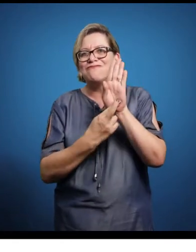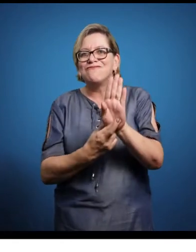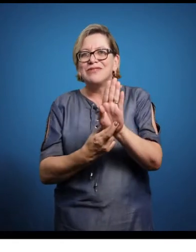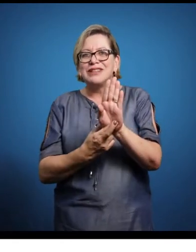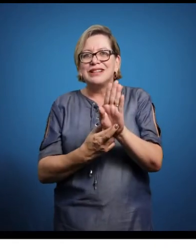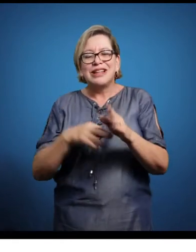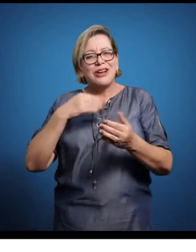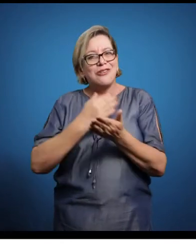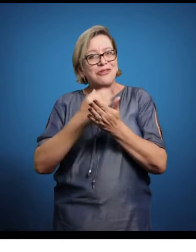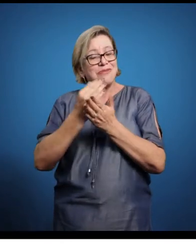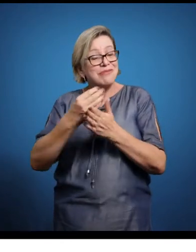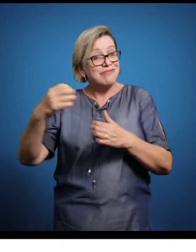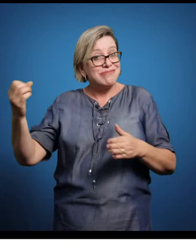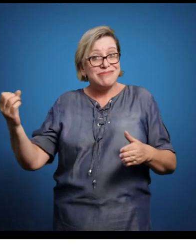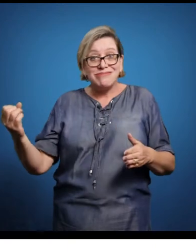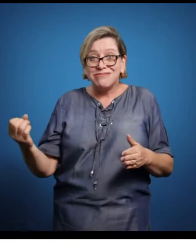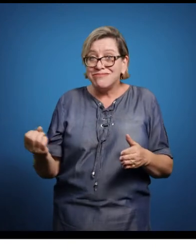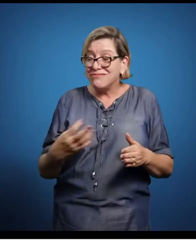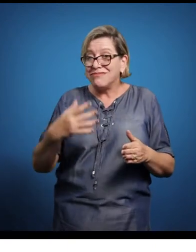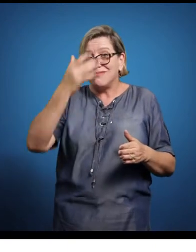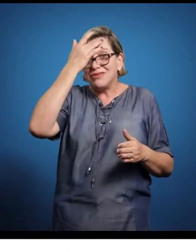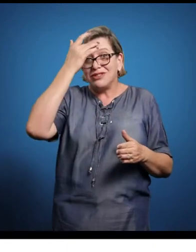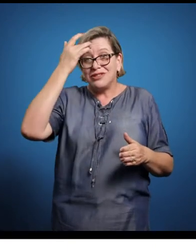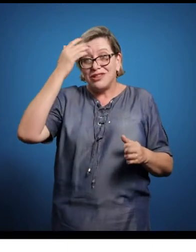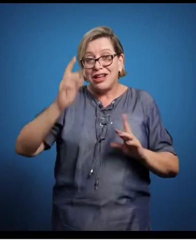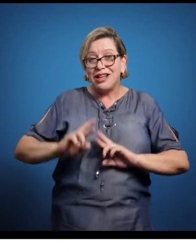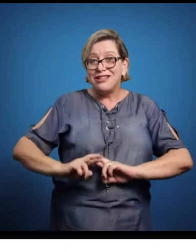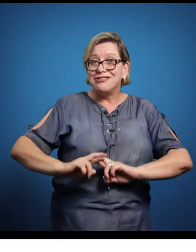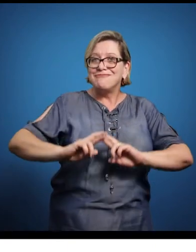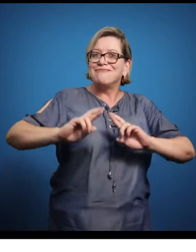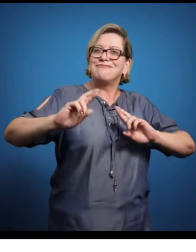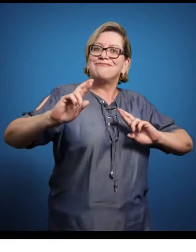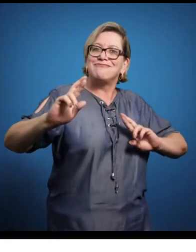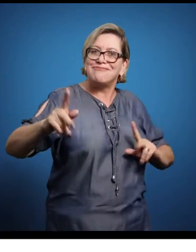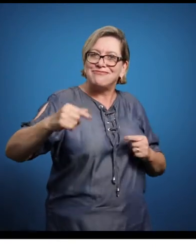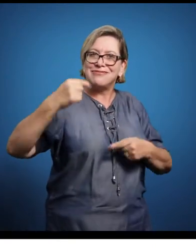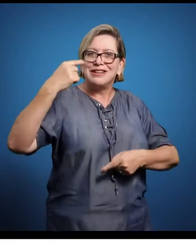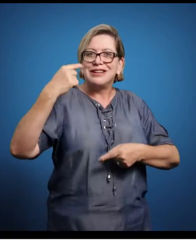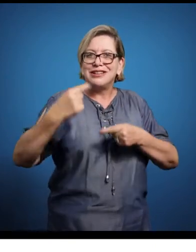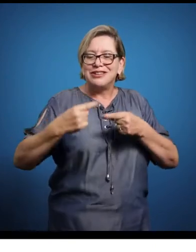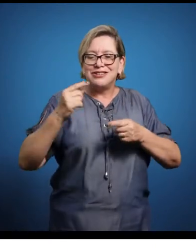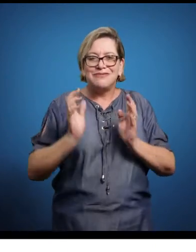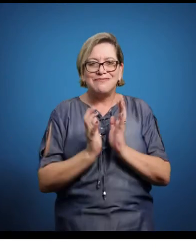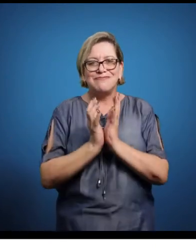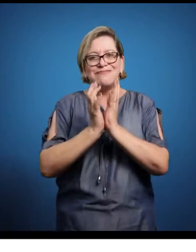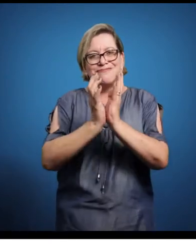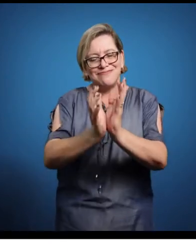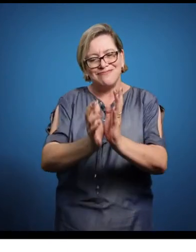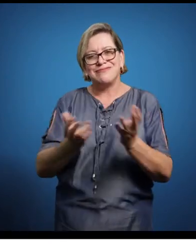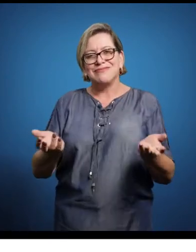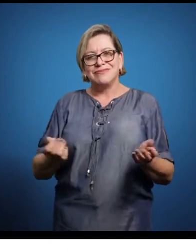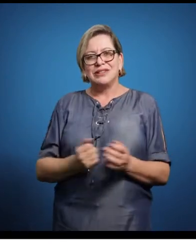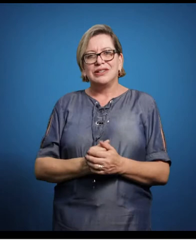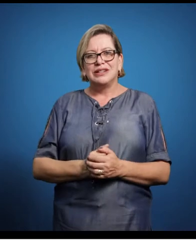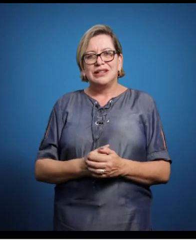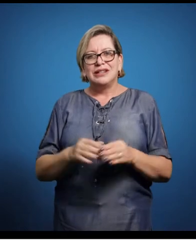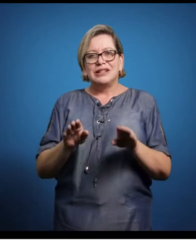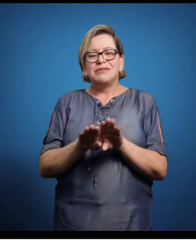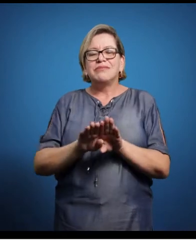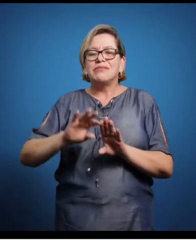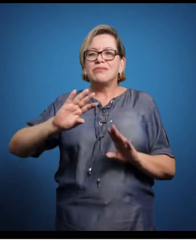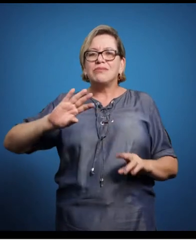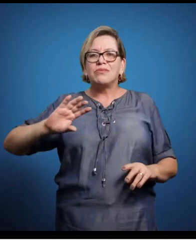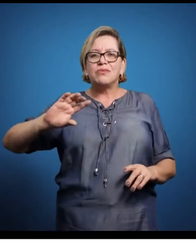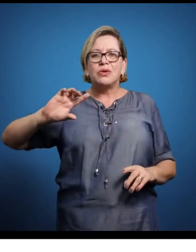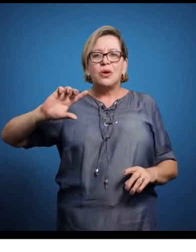daí o surgimento de pessoas de outro perfil ou seja um perfil não político na da política outro fenômeno também que a